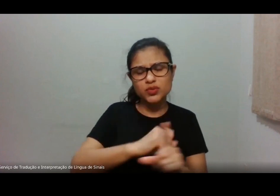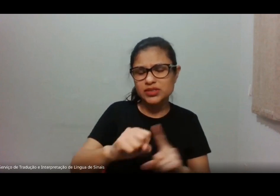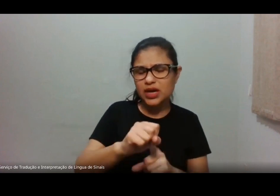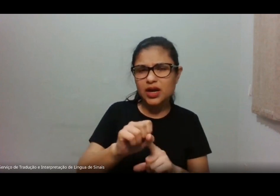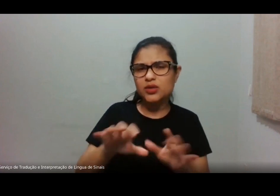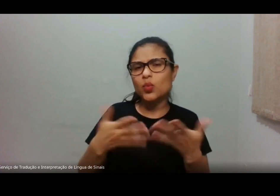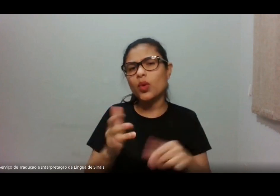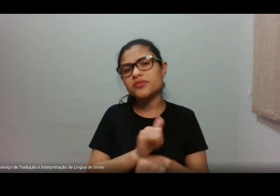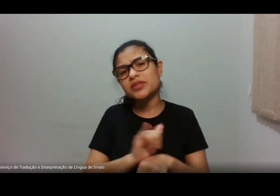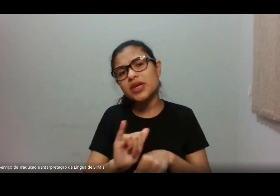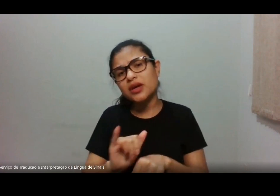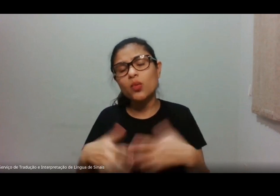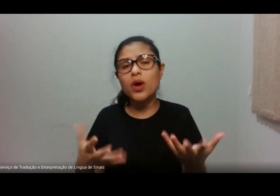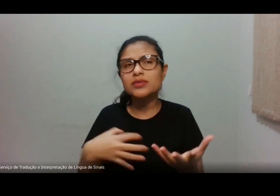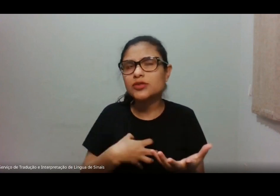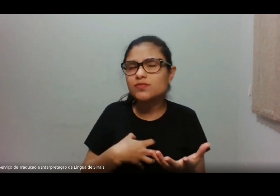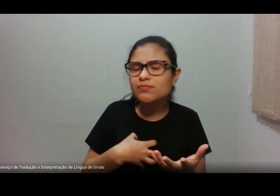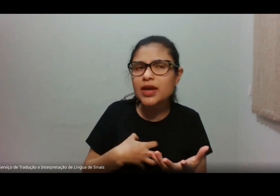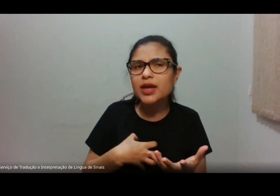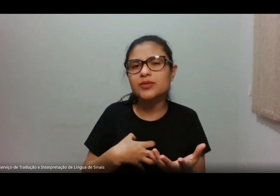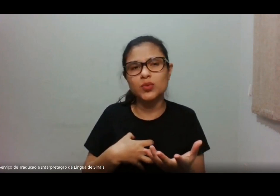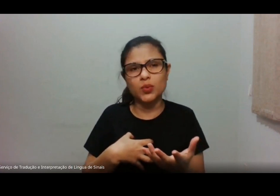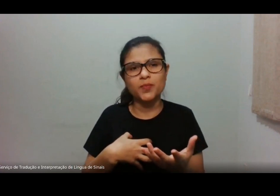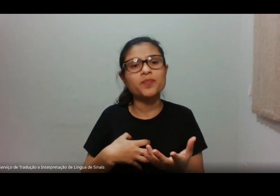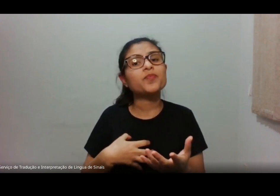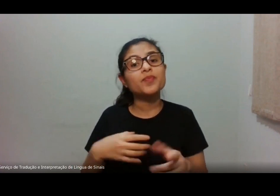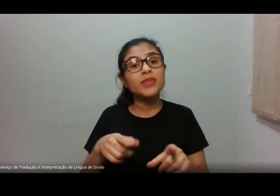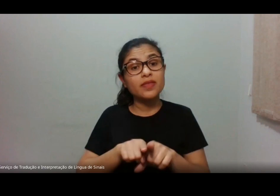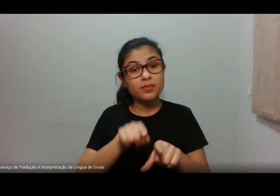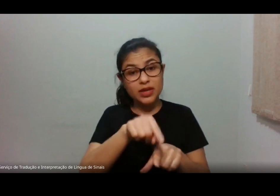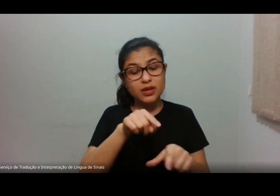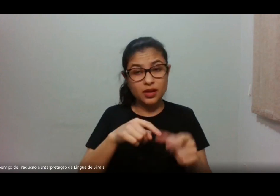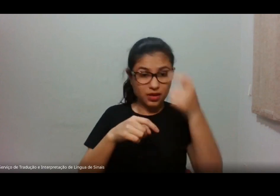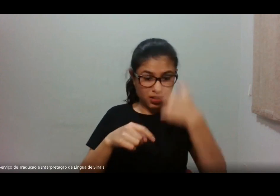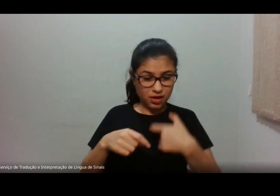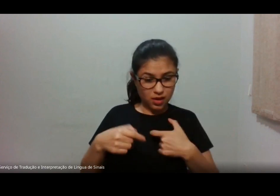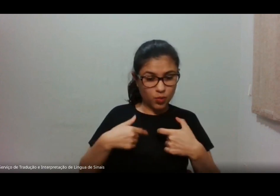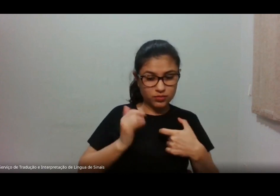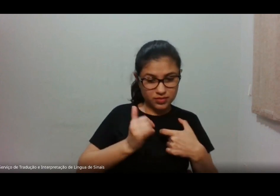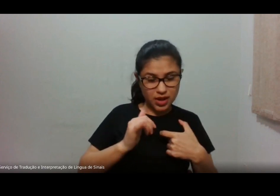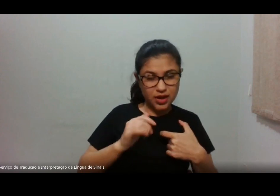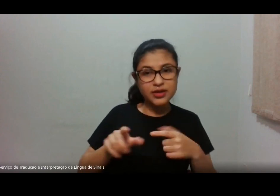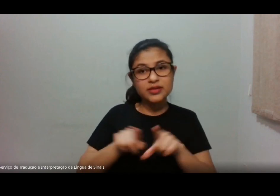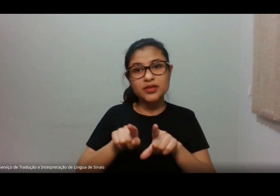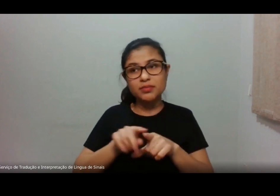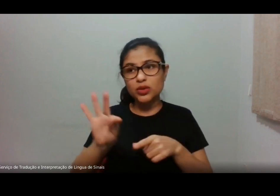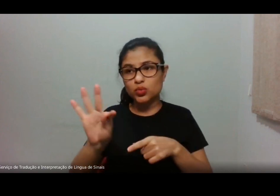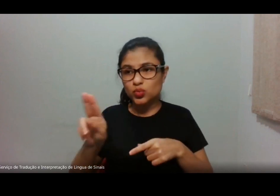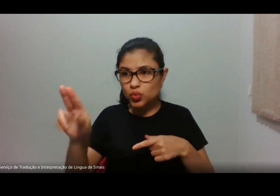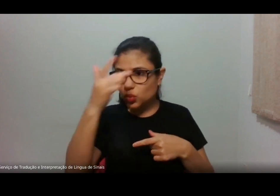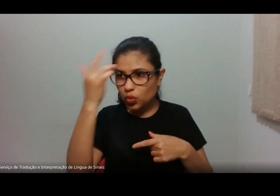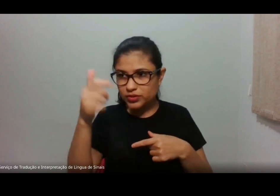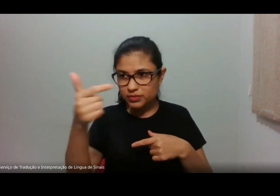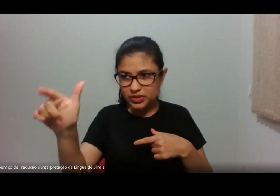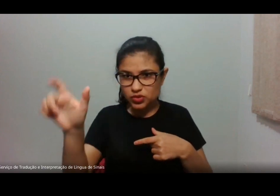quais estratégias e sentimentos, a troca linguageira que se dá entre o eu que se narra e o tu que está inserido